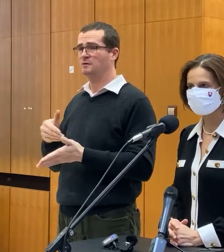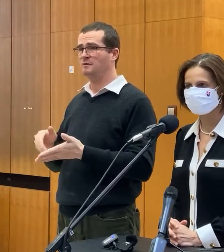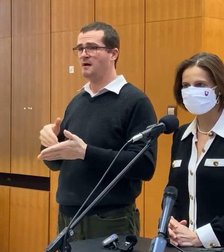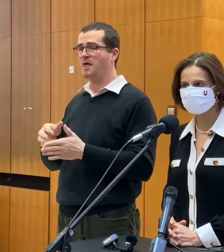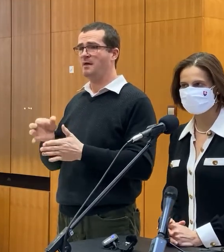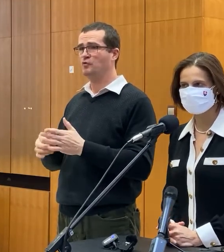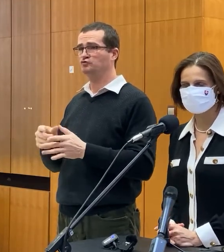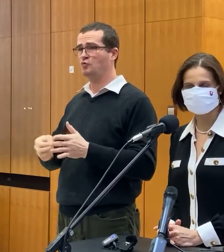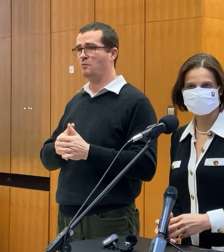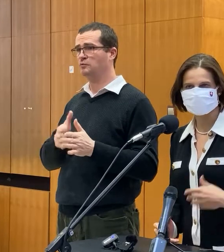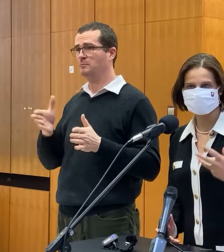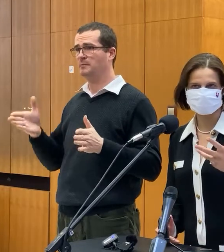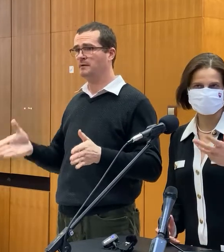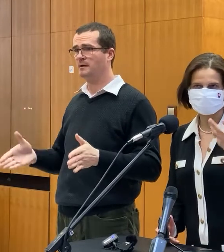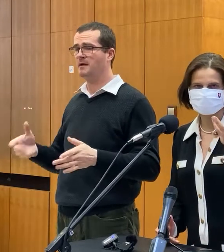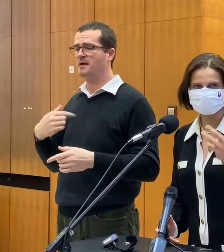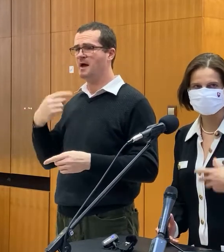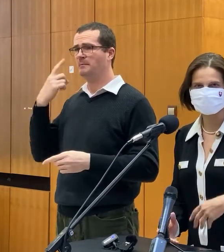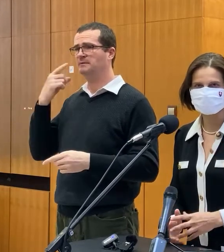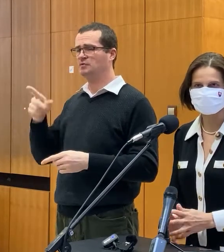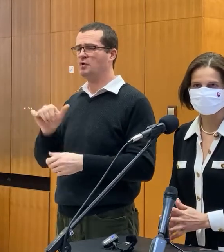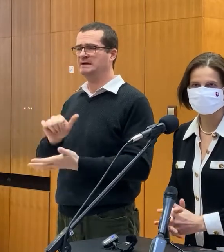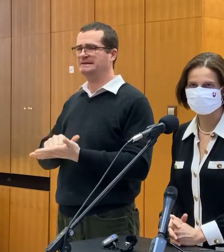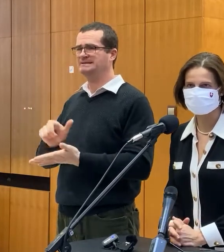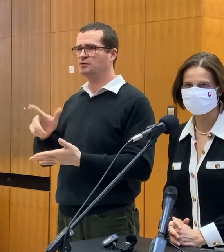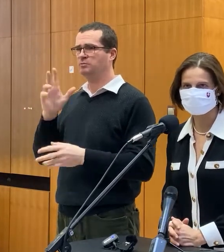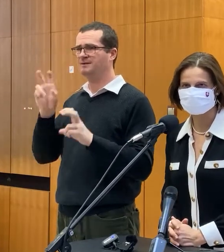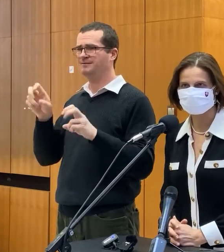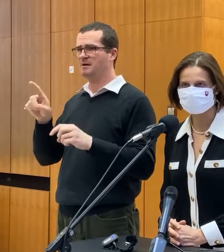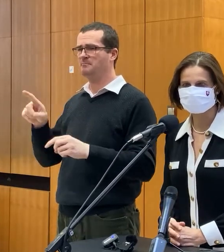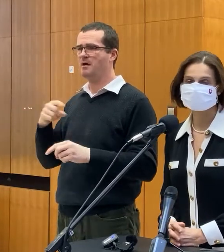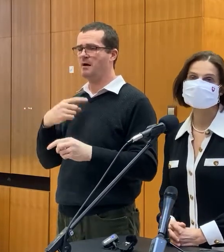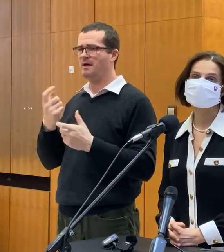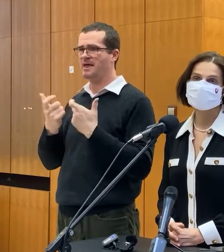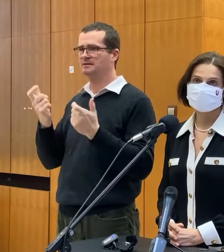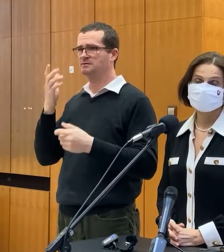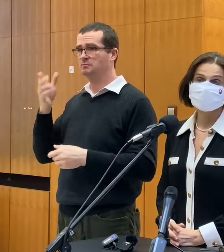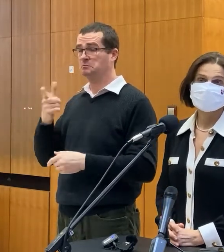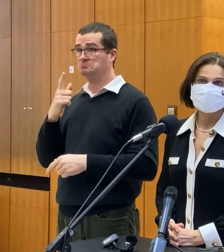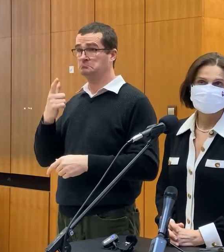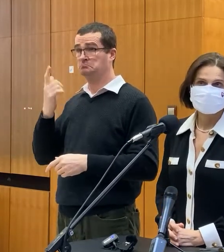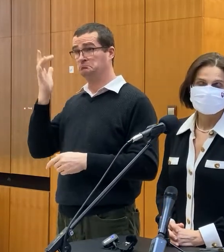počas tohto obdobia. A si myslím, že toto určite bude tiež téma, ktorá sa vyjasní.